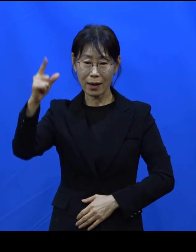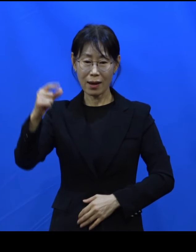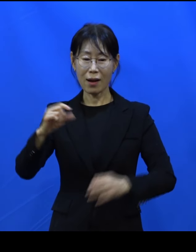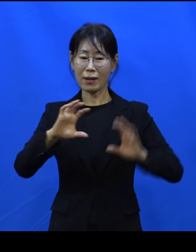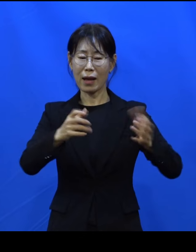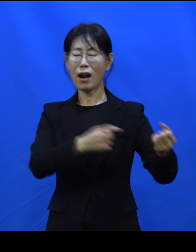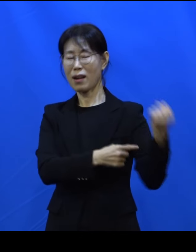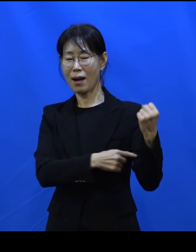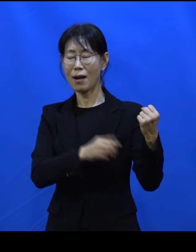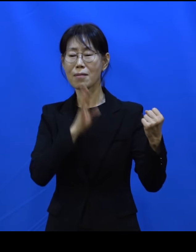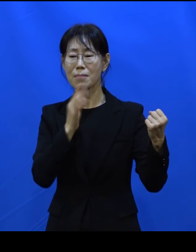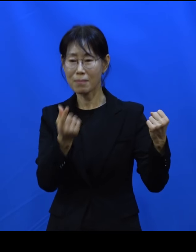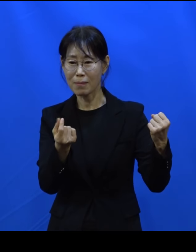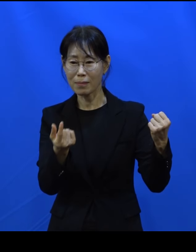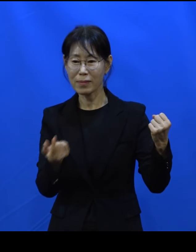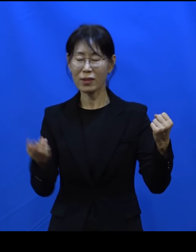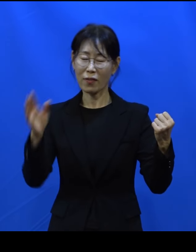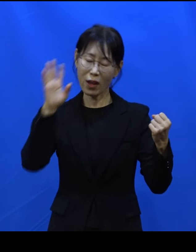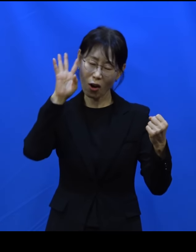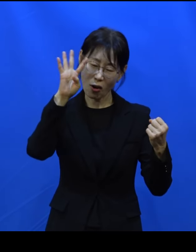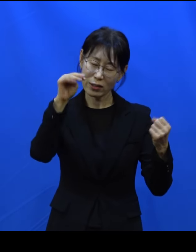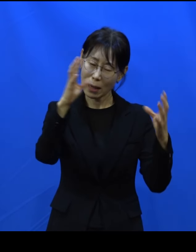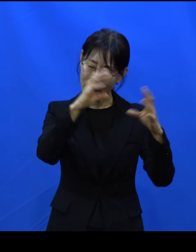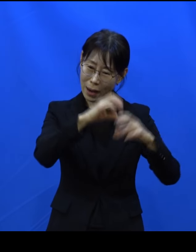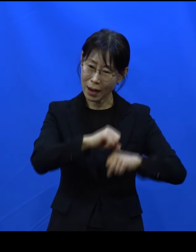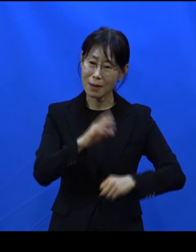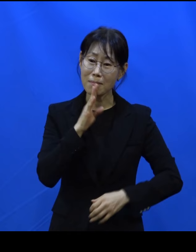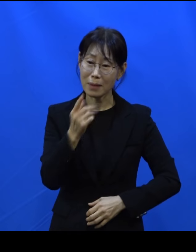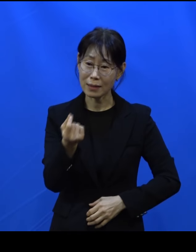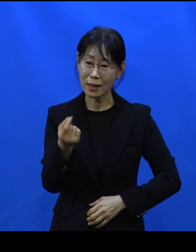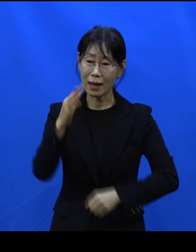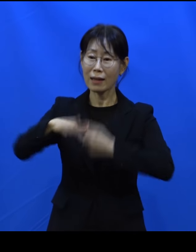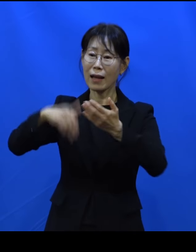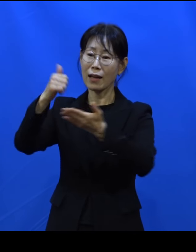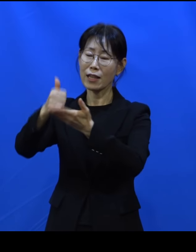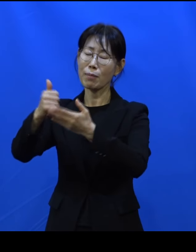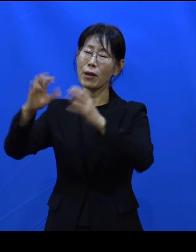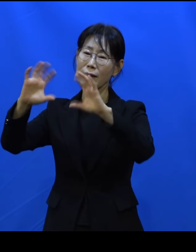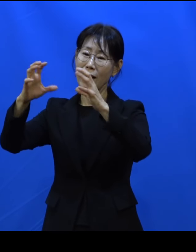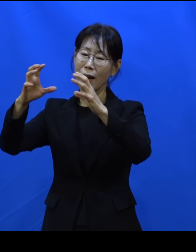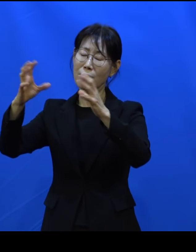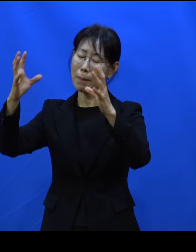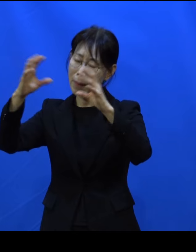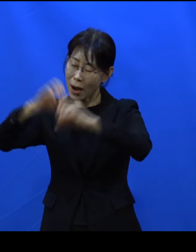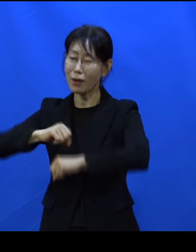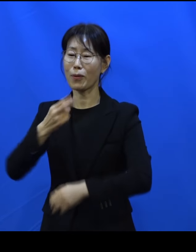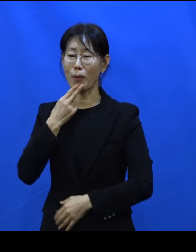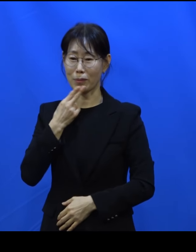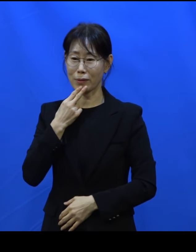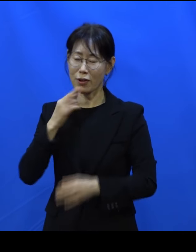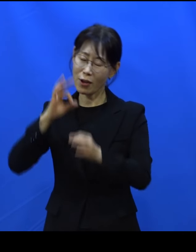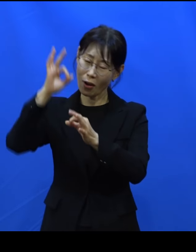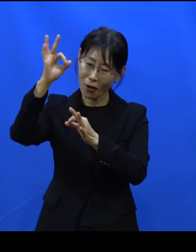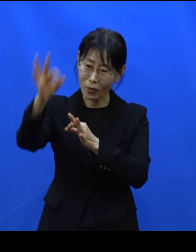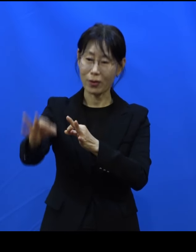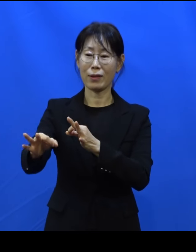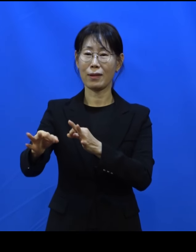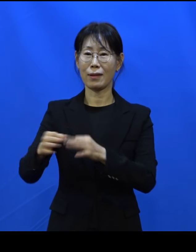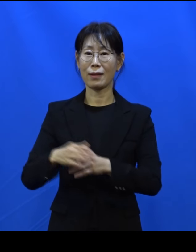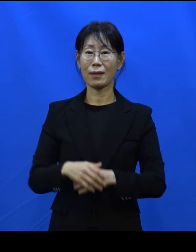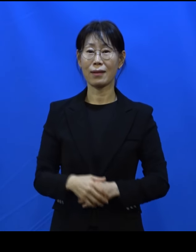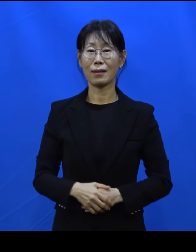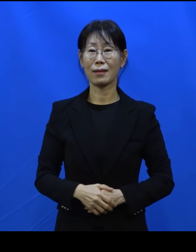않는 나라. 솔로몬의 이름은 평화라는 뜻을 담고 있어요. 그의 다른 이름이 여디디야, 하나님의 사랑을 받는다는